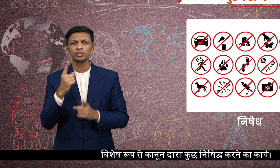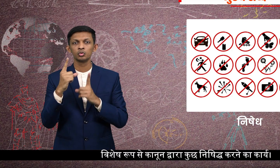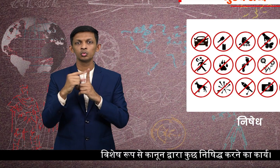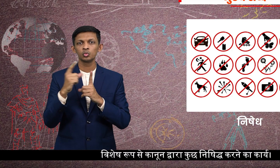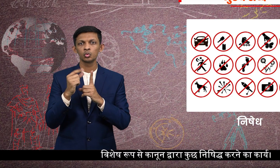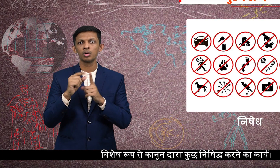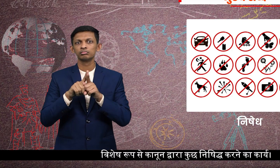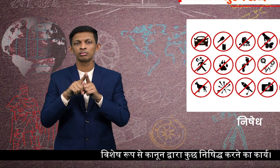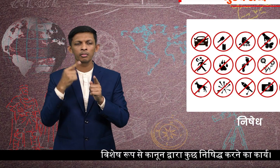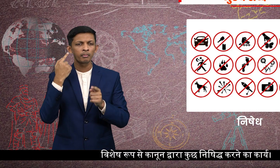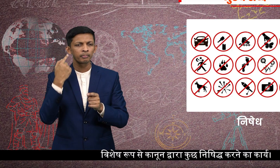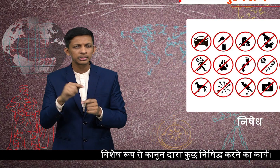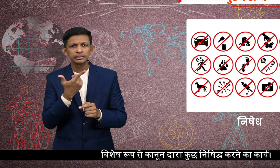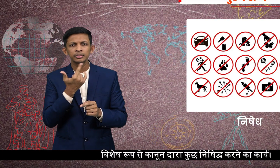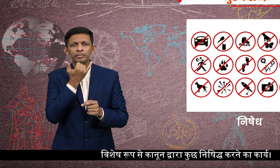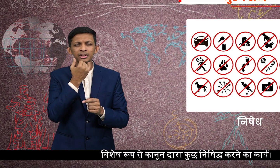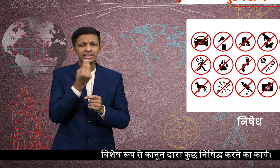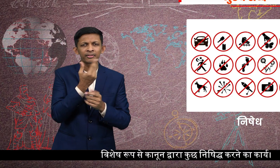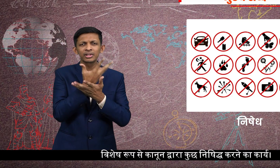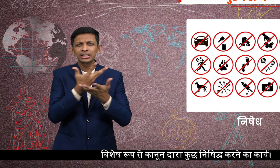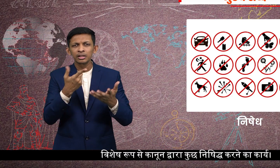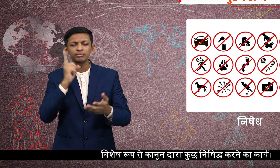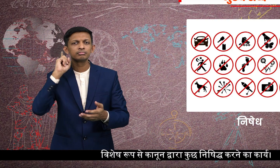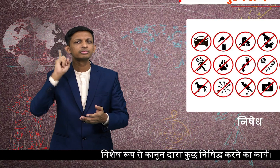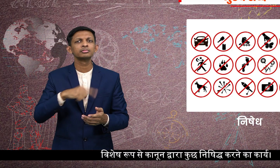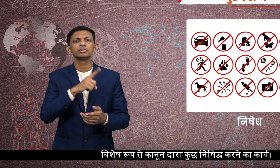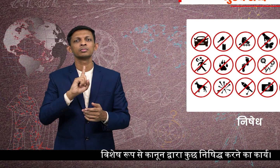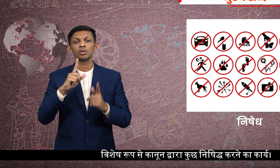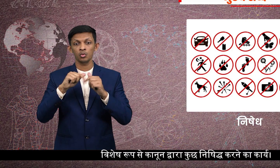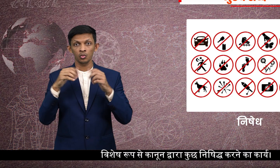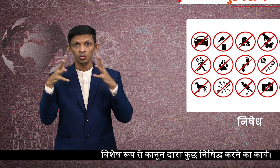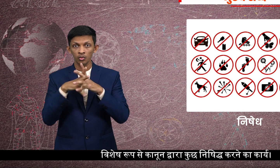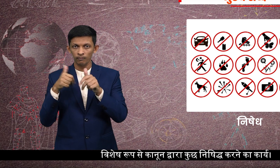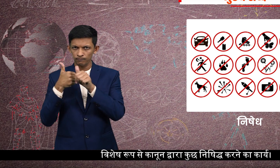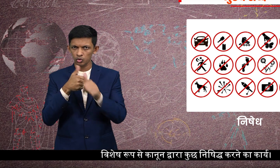विशेष रूप से कानून द्वारा कुछ निषेध करने का कार्य।